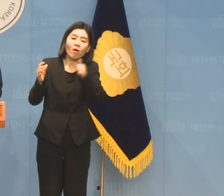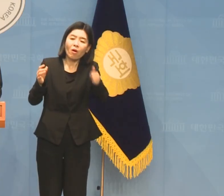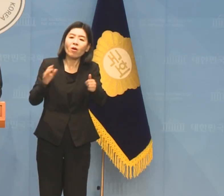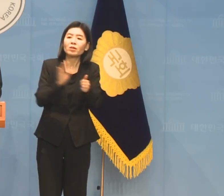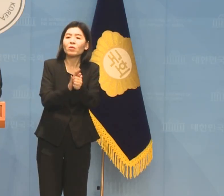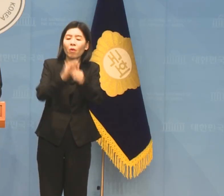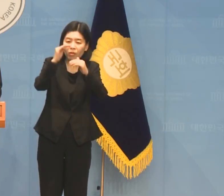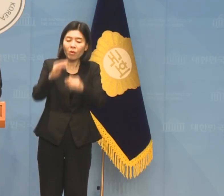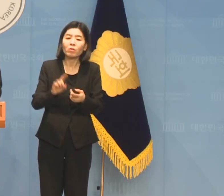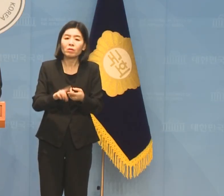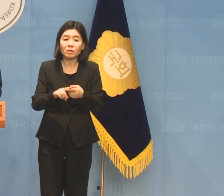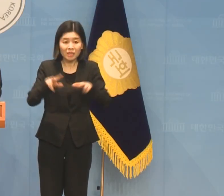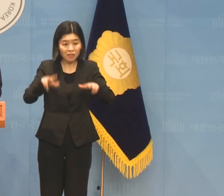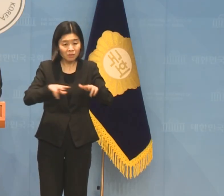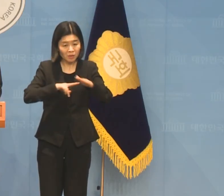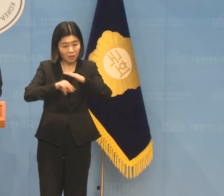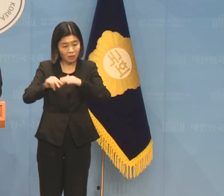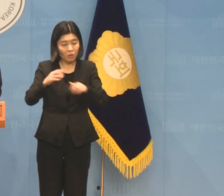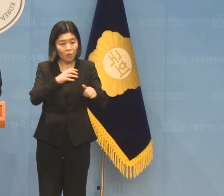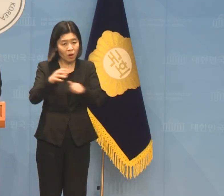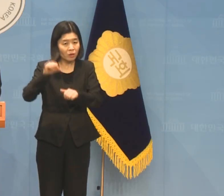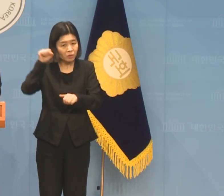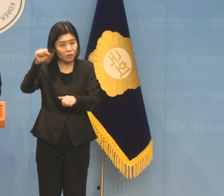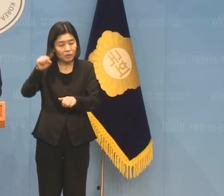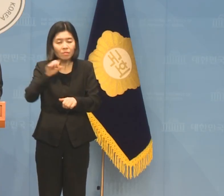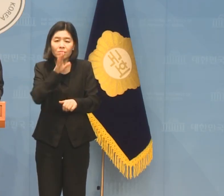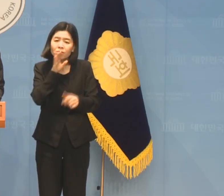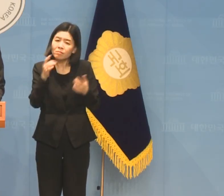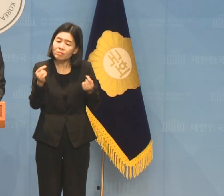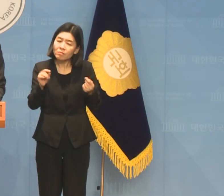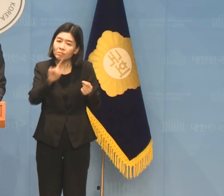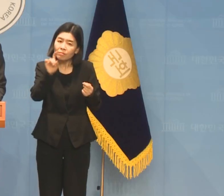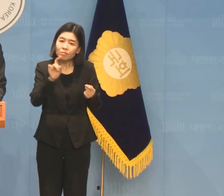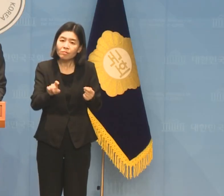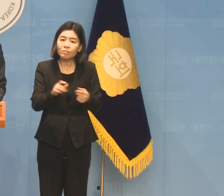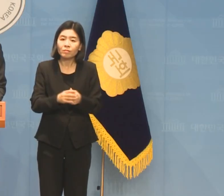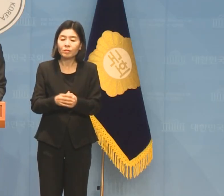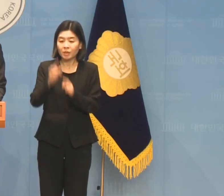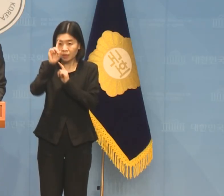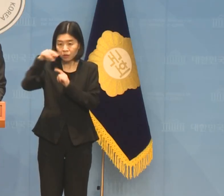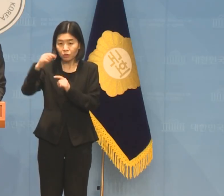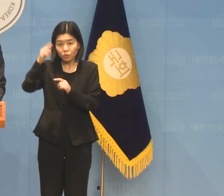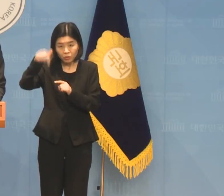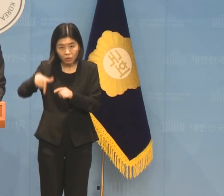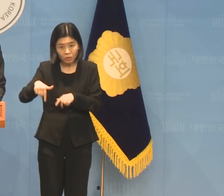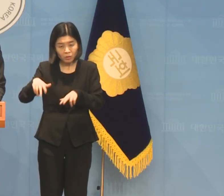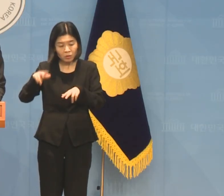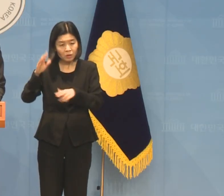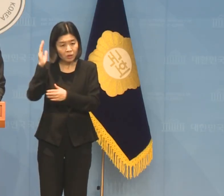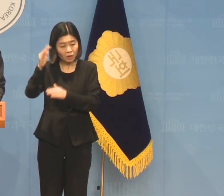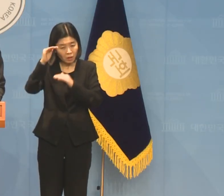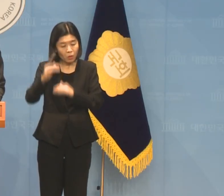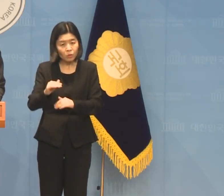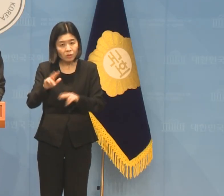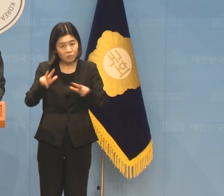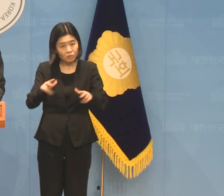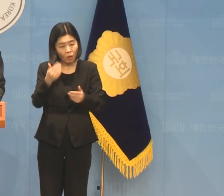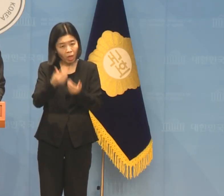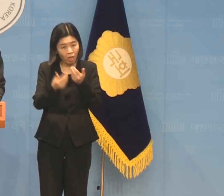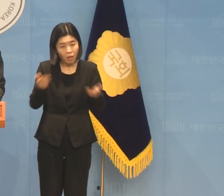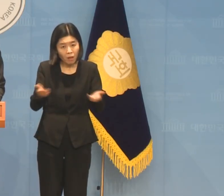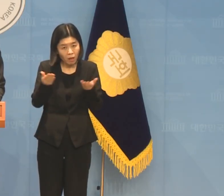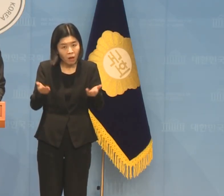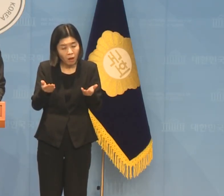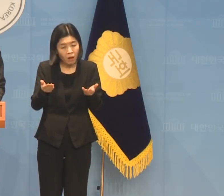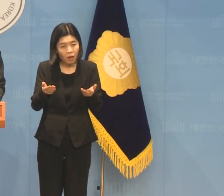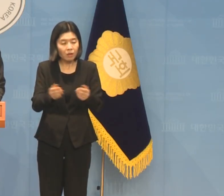정당하다고 보십니까? 그리고 이준석 후보는 지금도 갈라치기를 하고 있습니까? 아니면